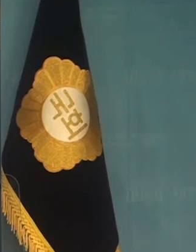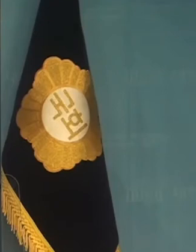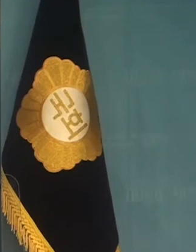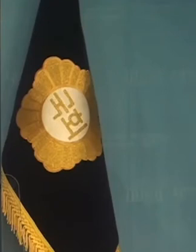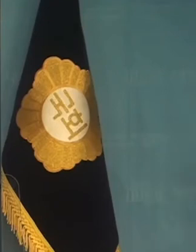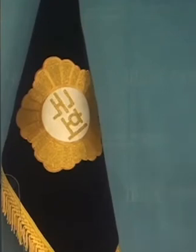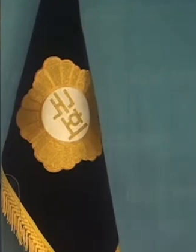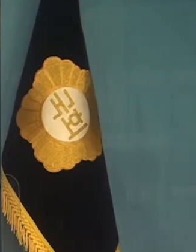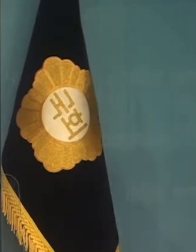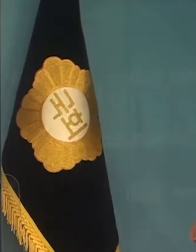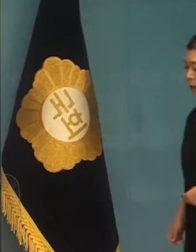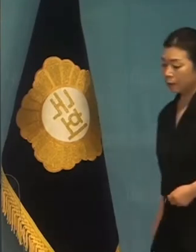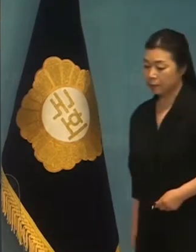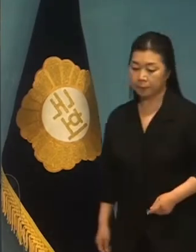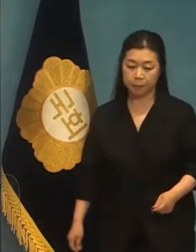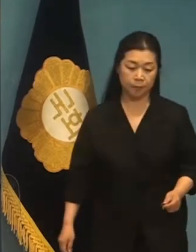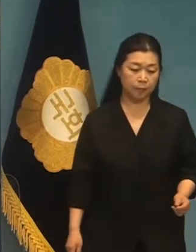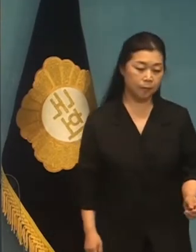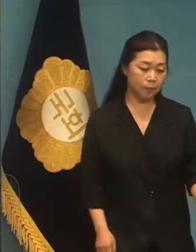Thank you.